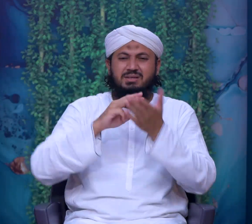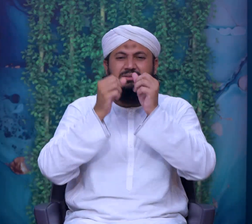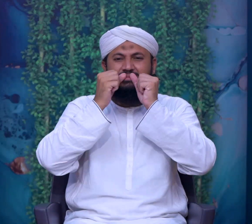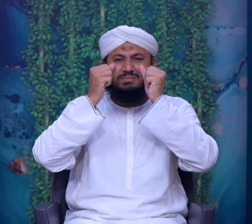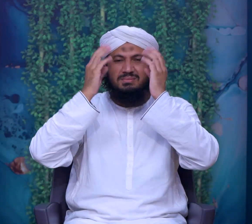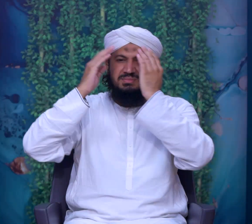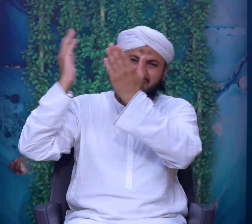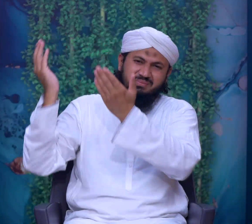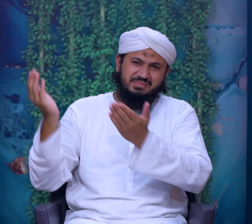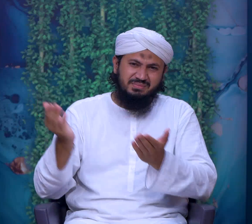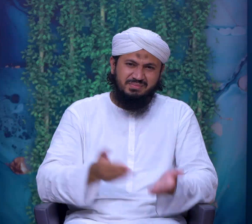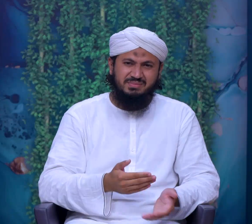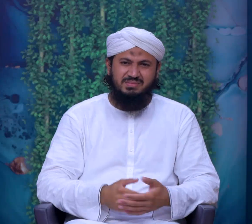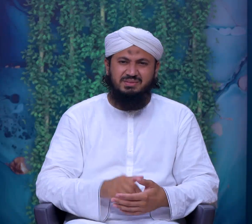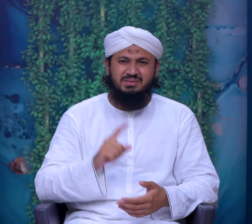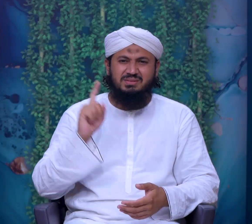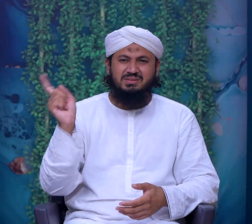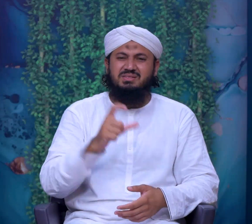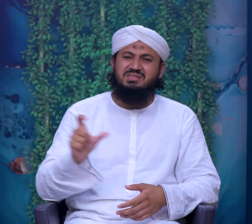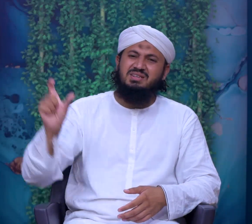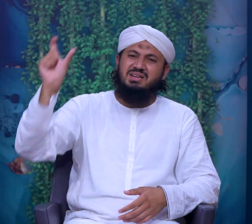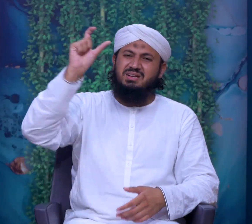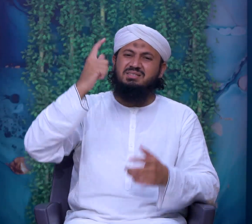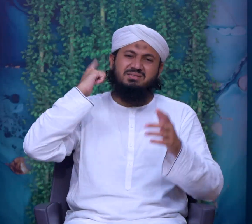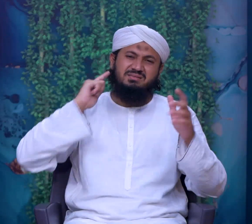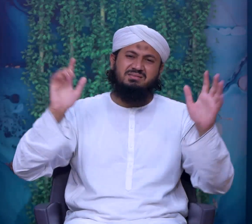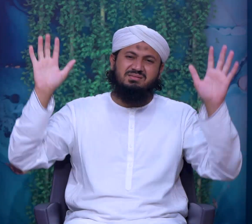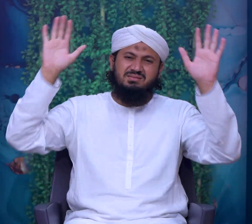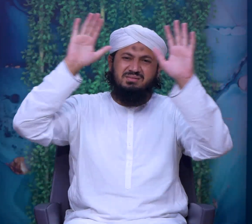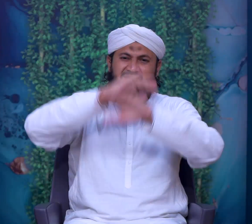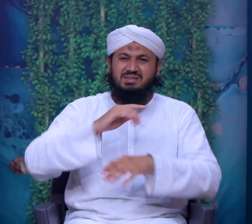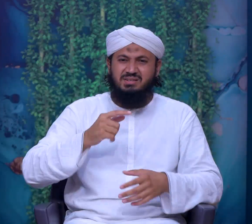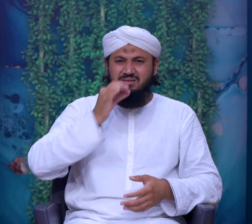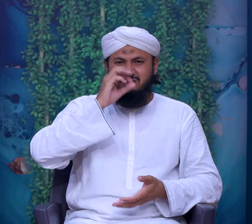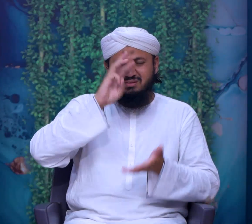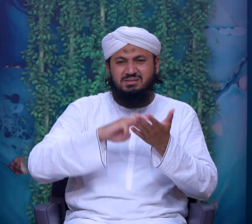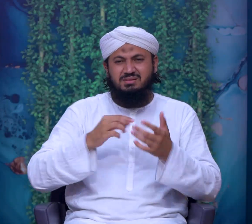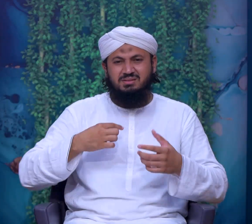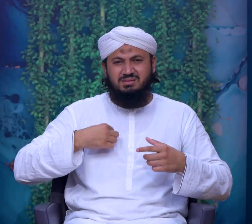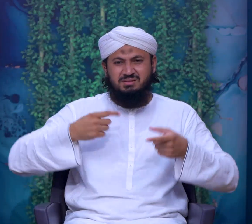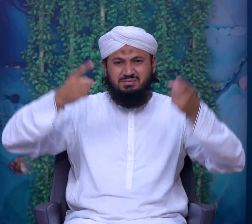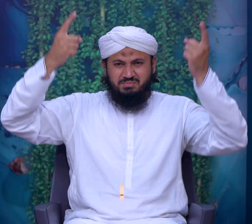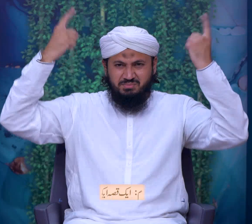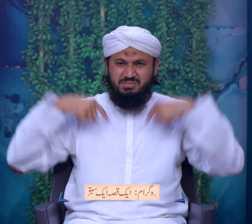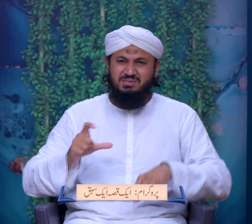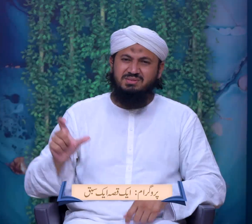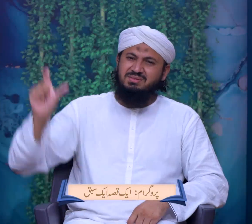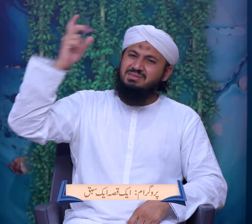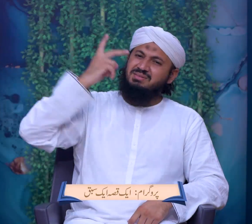علیہ وآلہ وصحبہ وسلم کو چاندنی رات میں سرخ دھاری دار حلہ پہنے ہوئے دیکھا۔ میں کبھی چاند کی طرف دیکھتا اور